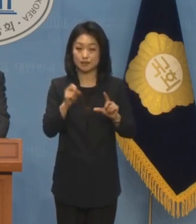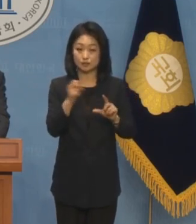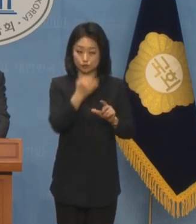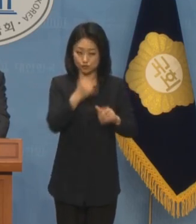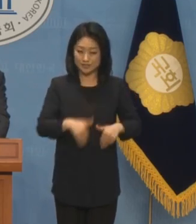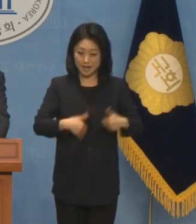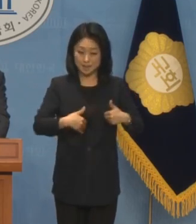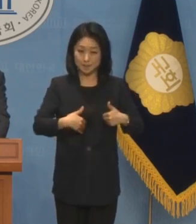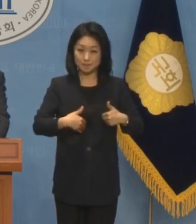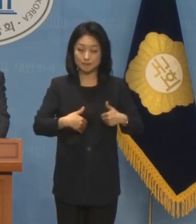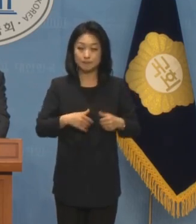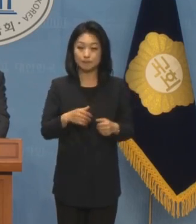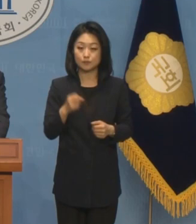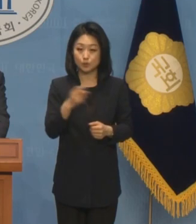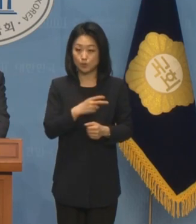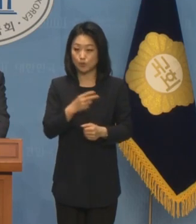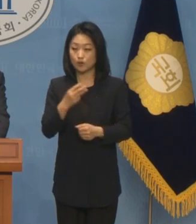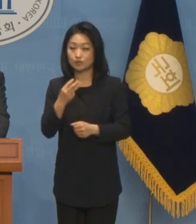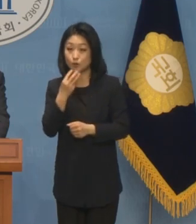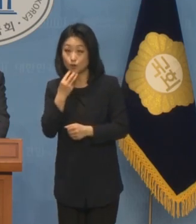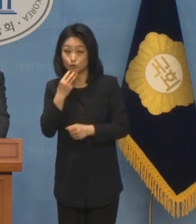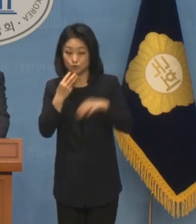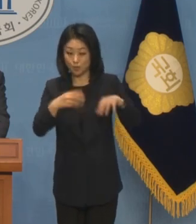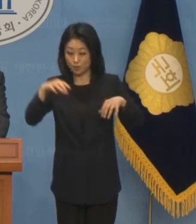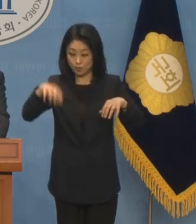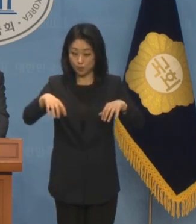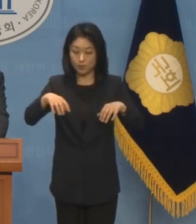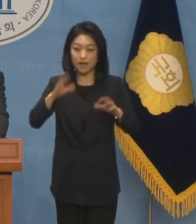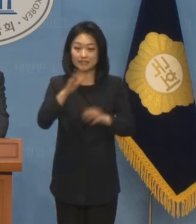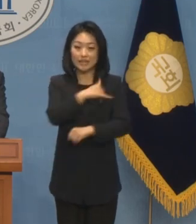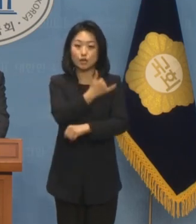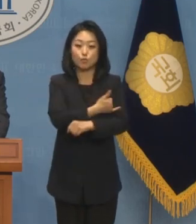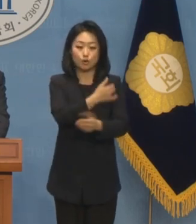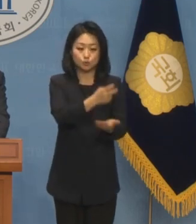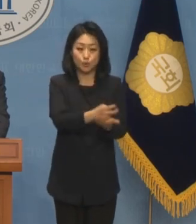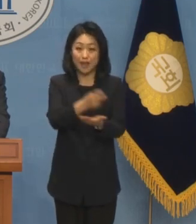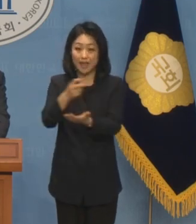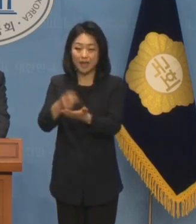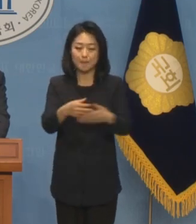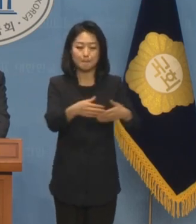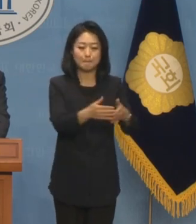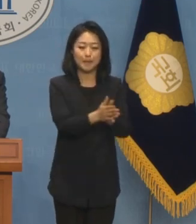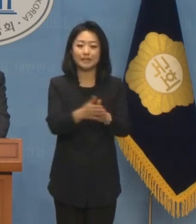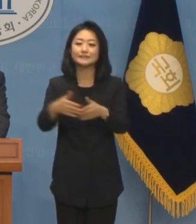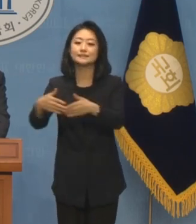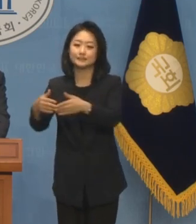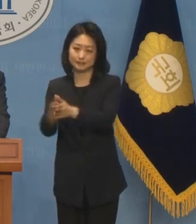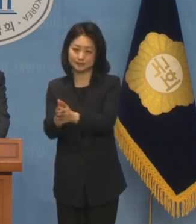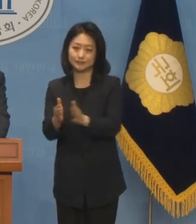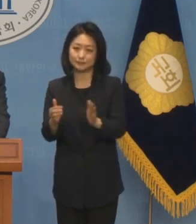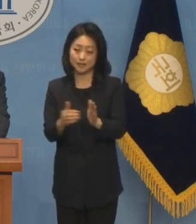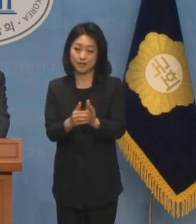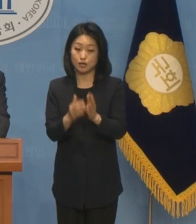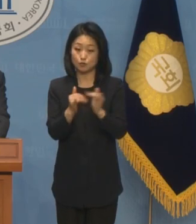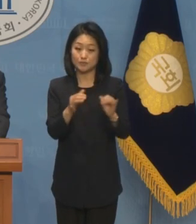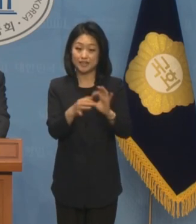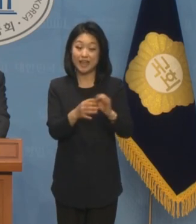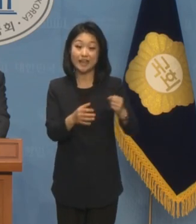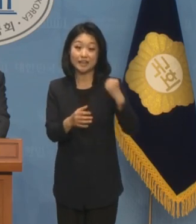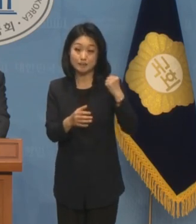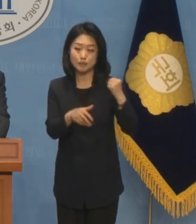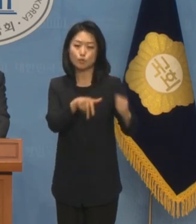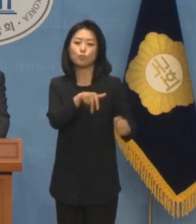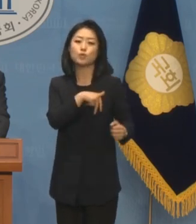서울에서도 학세 인권 조례가 폐지되었습니다 특히 이번 학세 인권 조례 폐지는 국민의 힘 소속